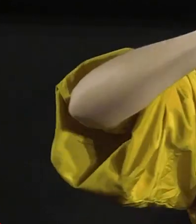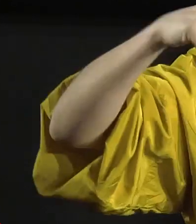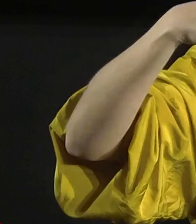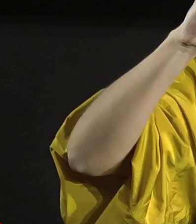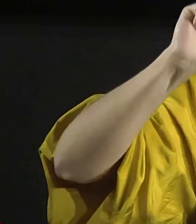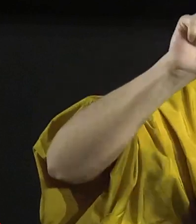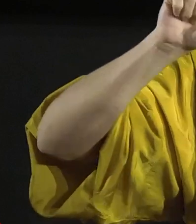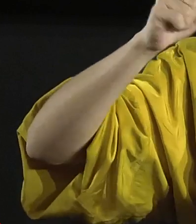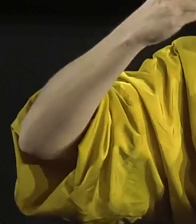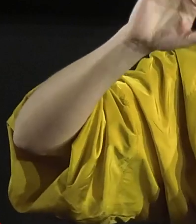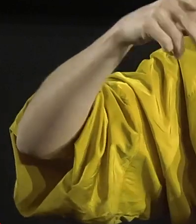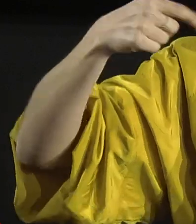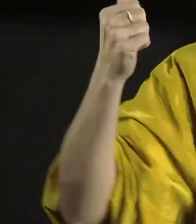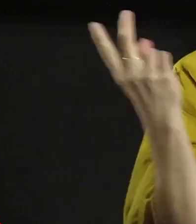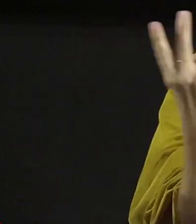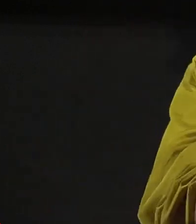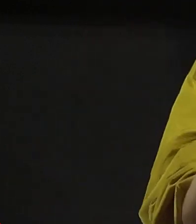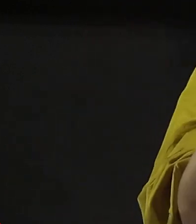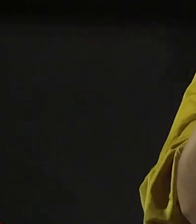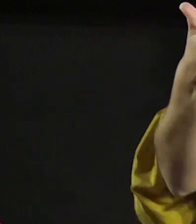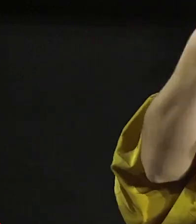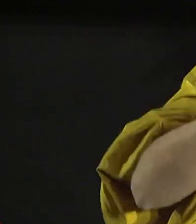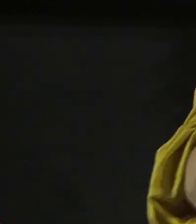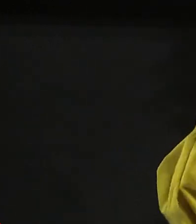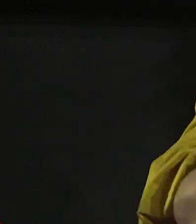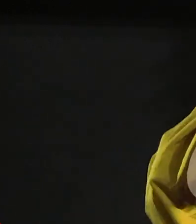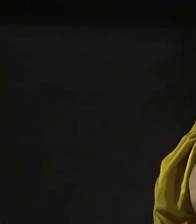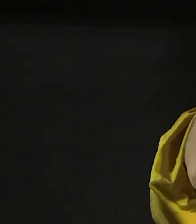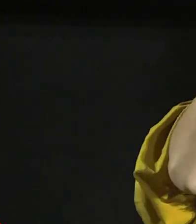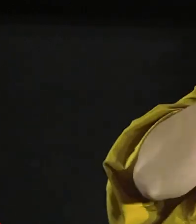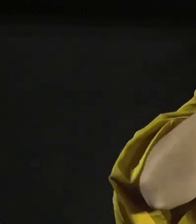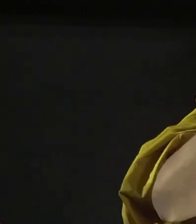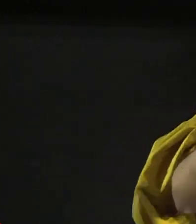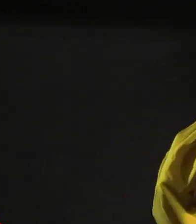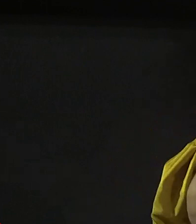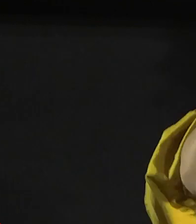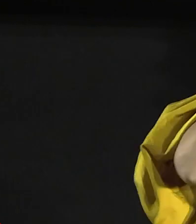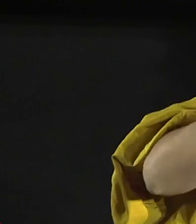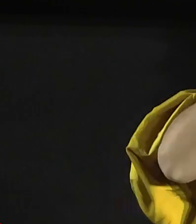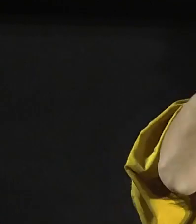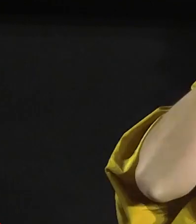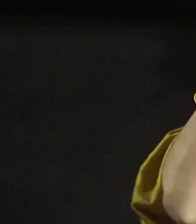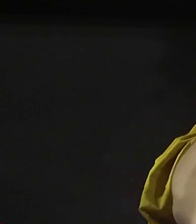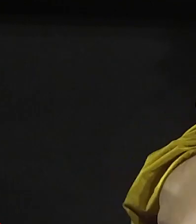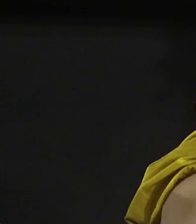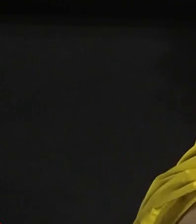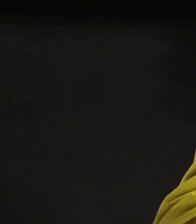directora y Magda la vaga la garda o la la garda la garda que buscaban una